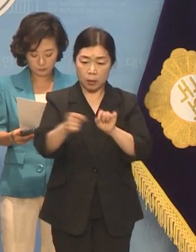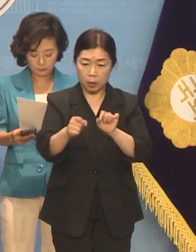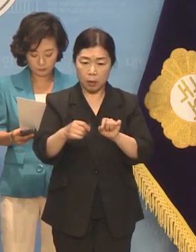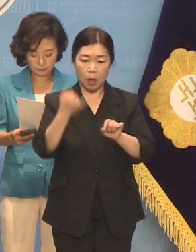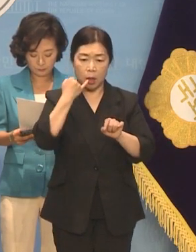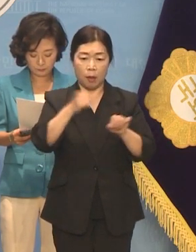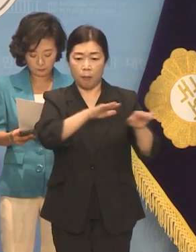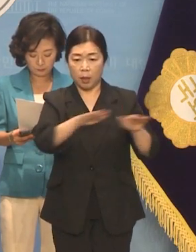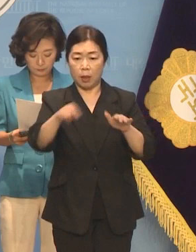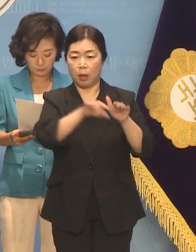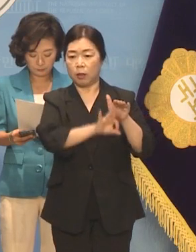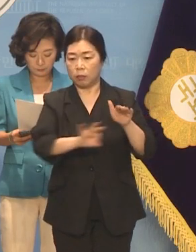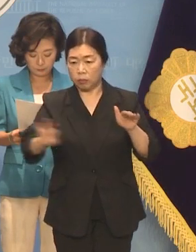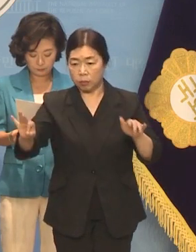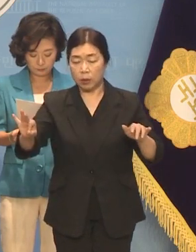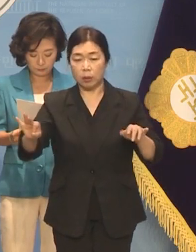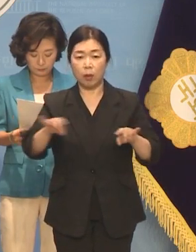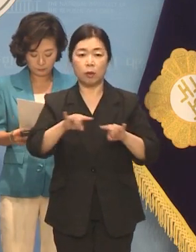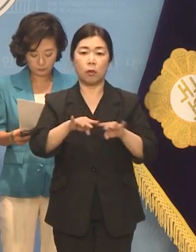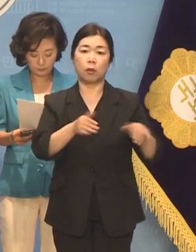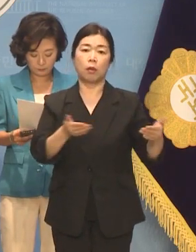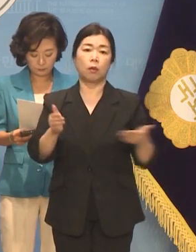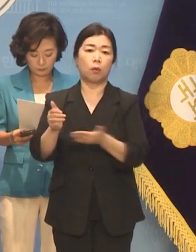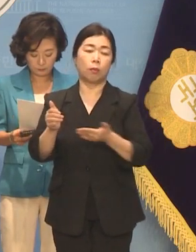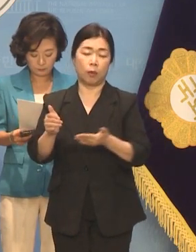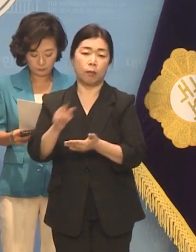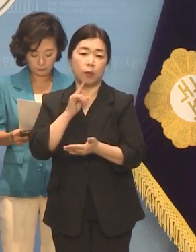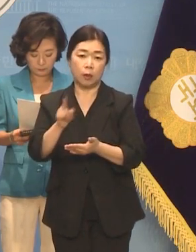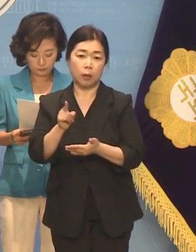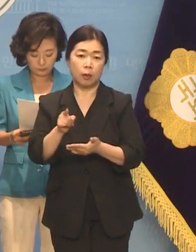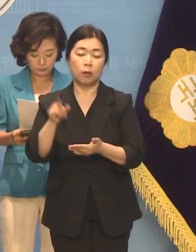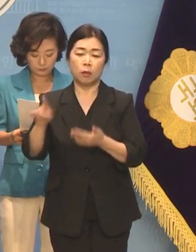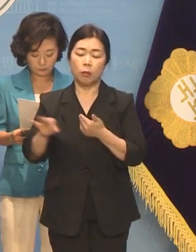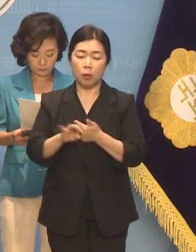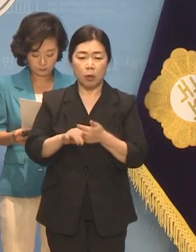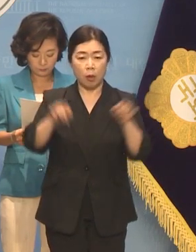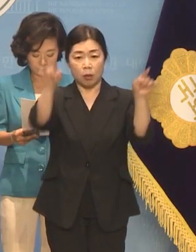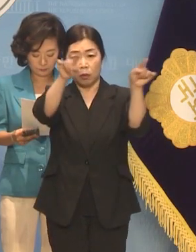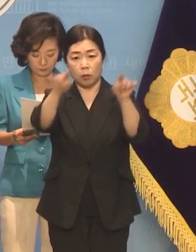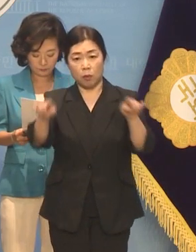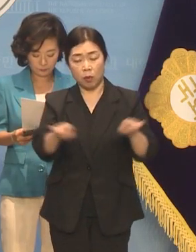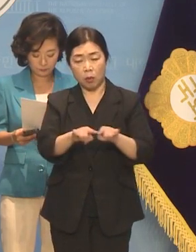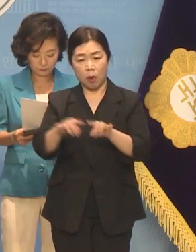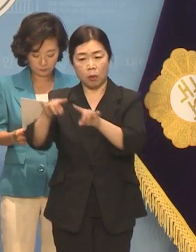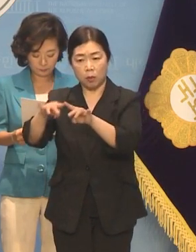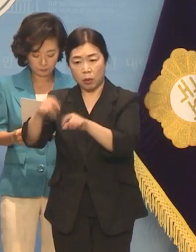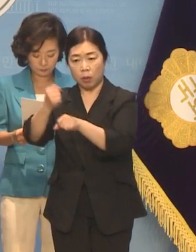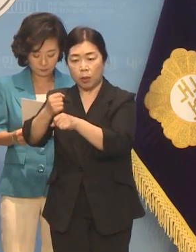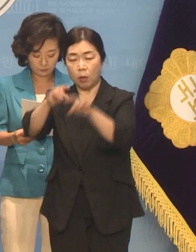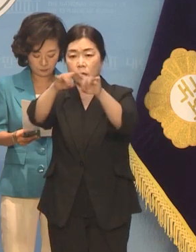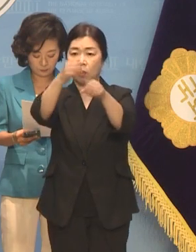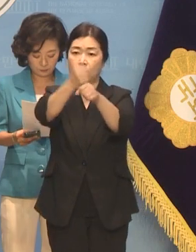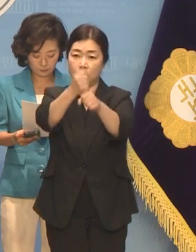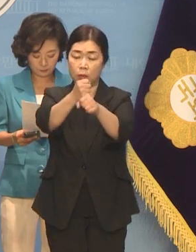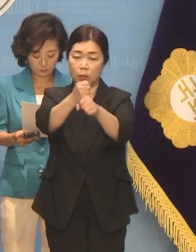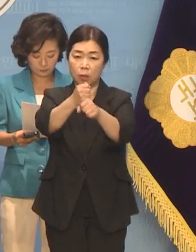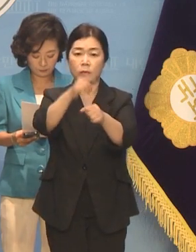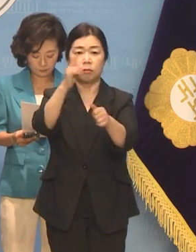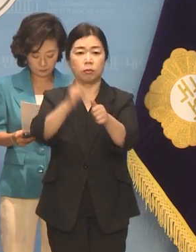해저 송전 선로를 건설하여 수도권의 부족한 전력을 공급할